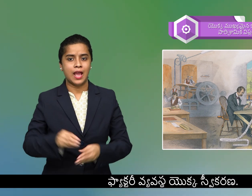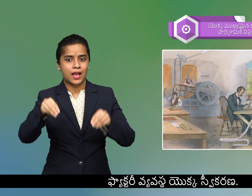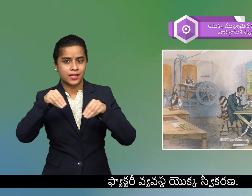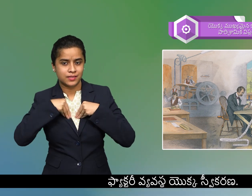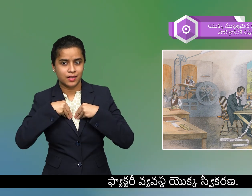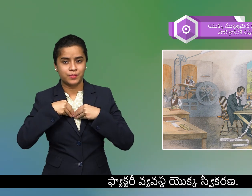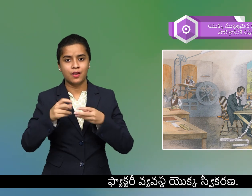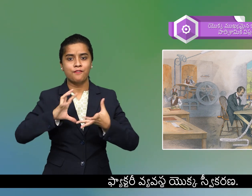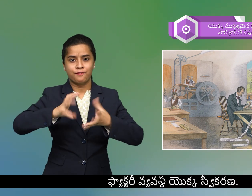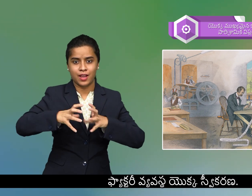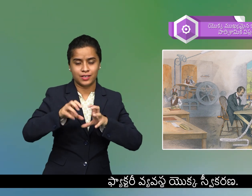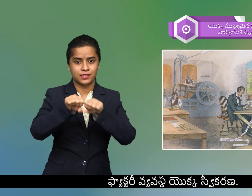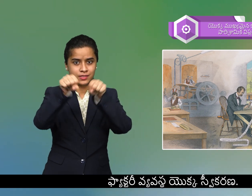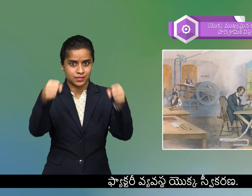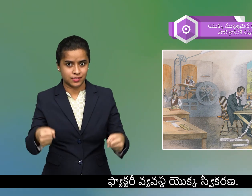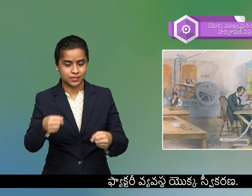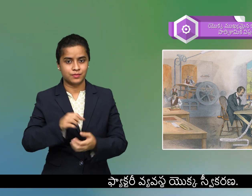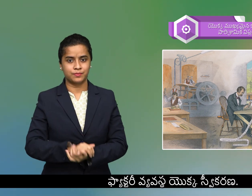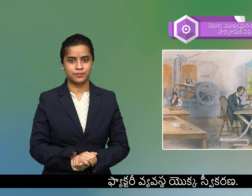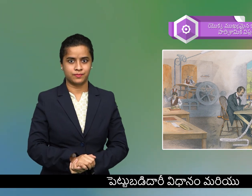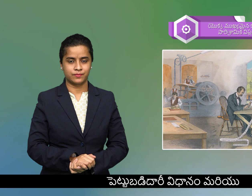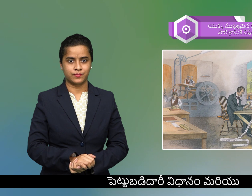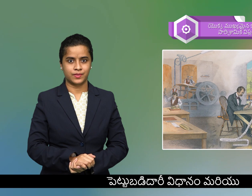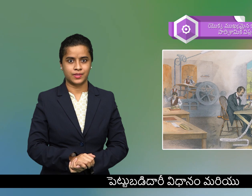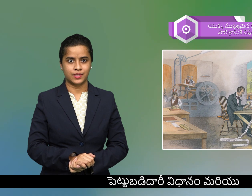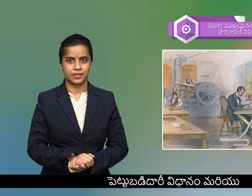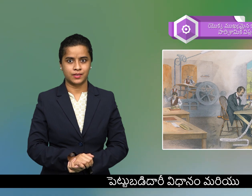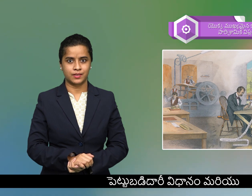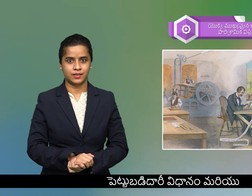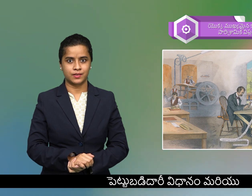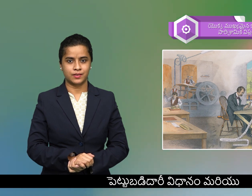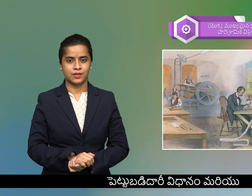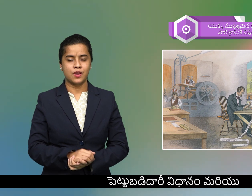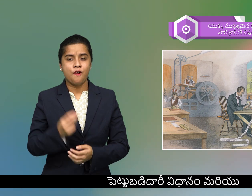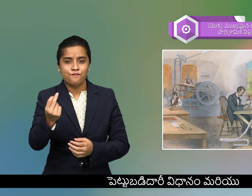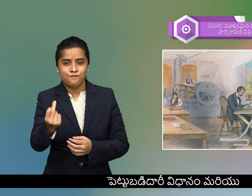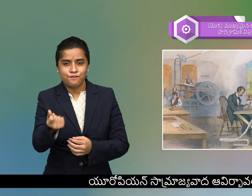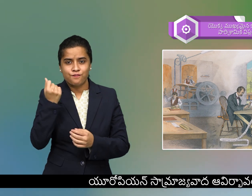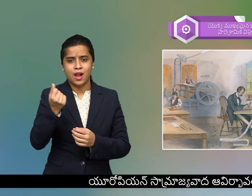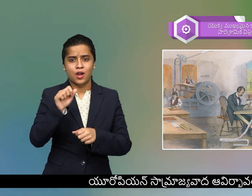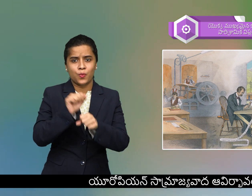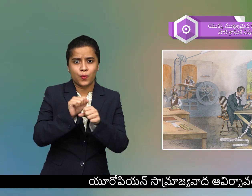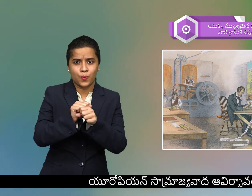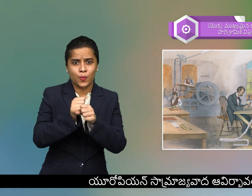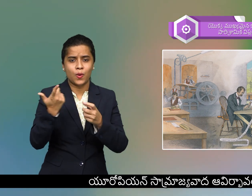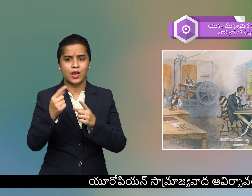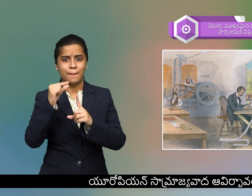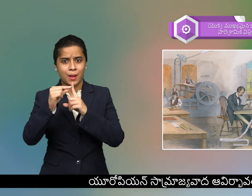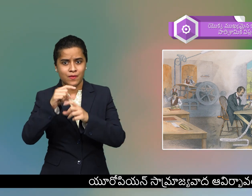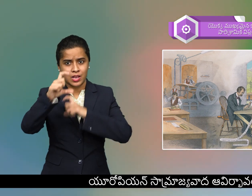ఫ్యాక్టరీ వ్యవస్థ యొక్క స్వీకరణ, పెట్టుబడిదారీ విధానం మరియు యూరోపియన్ సామ్రాజ్యవాద